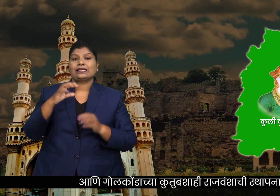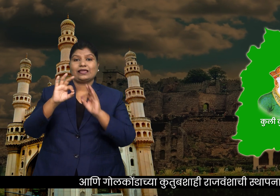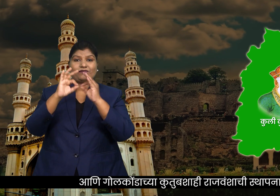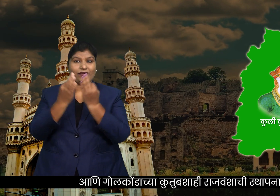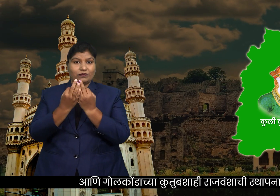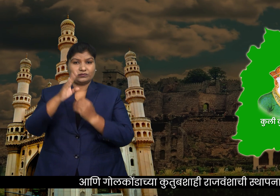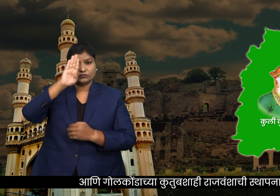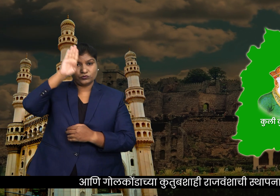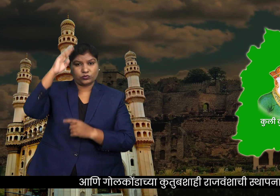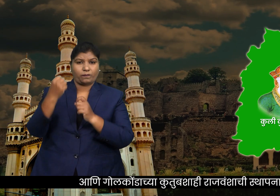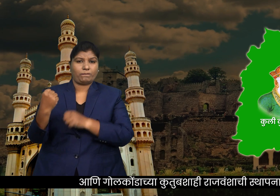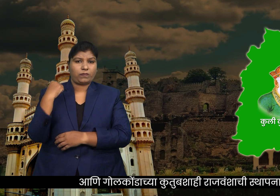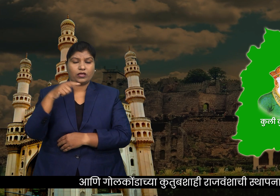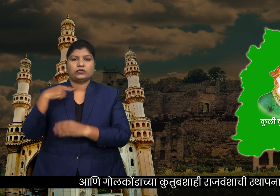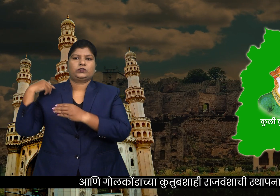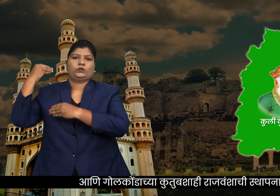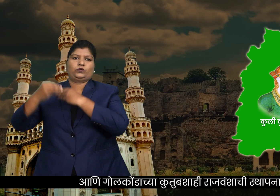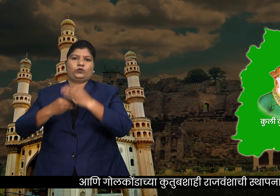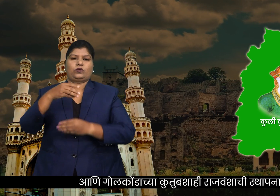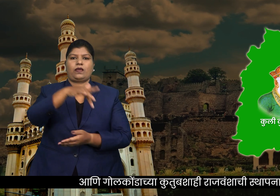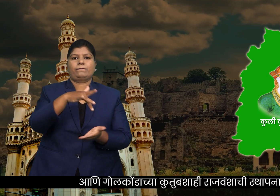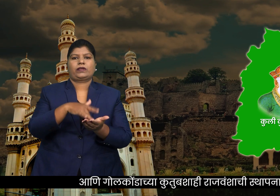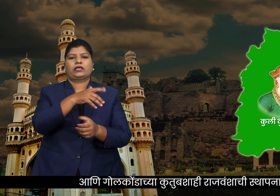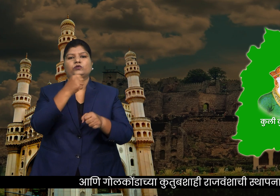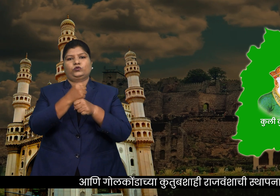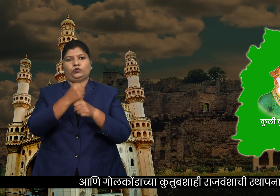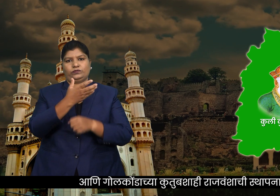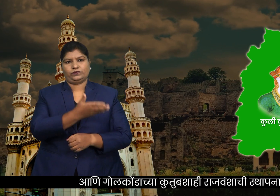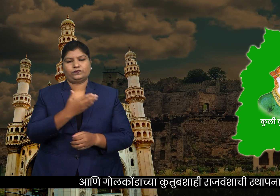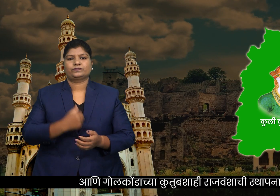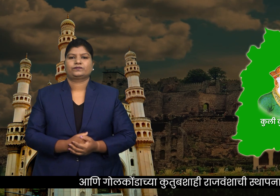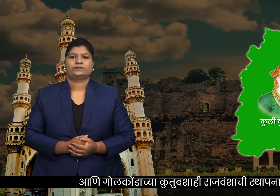कुतुबशाही राजवंशाची स्थापना केली.